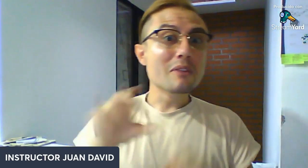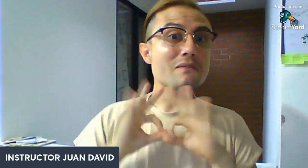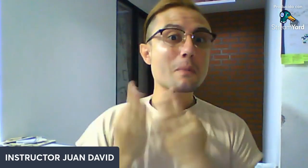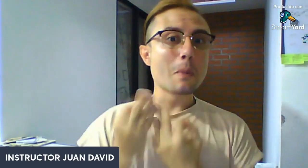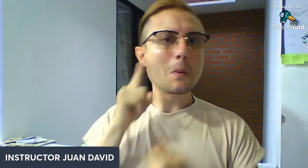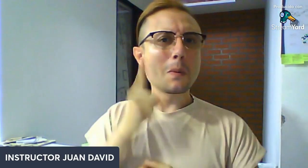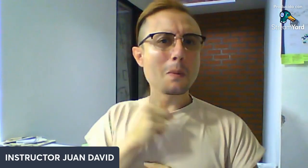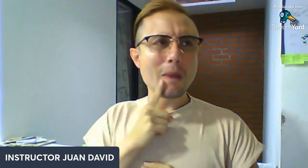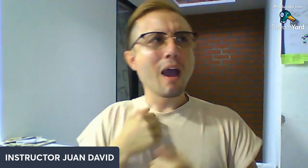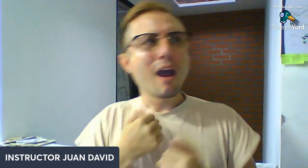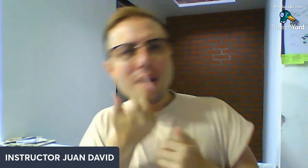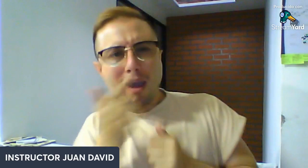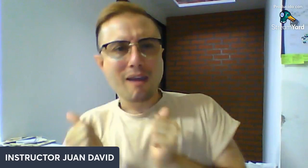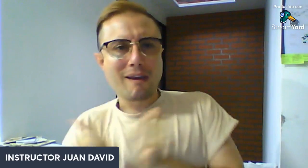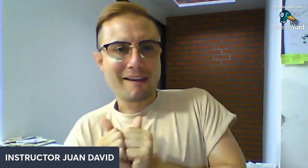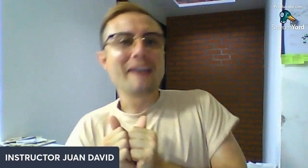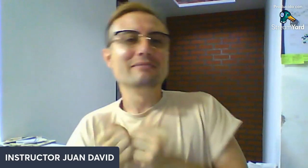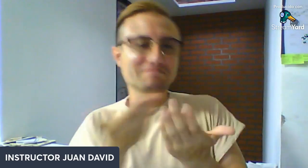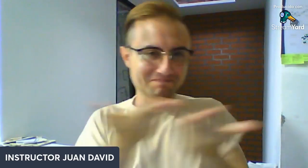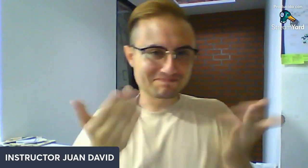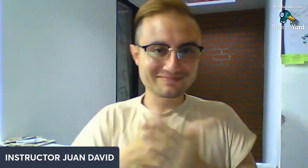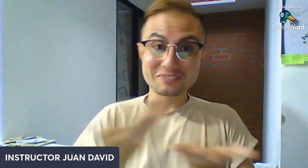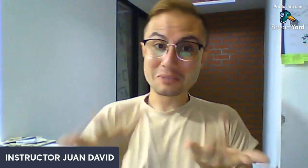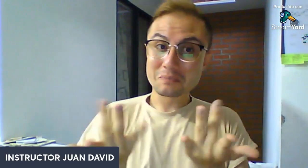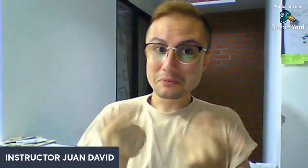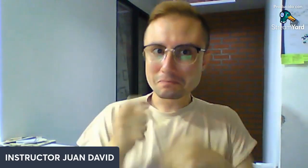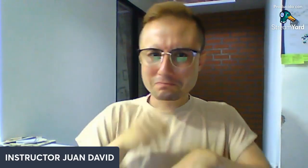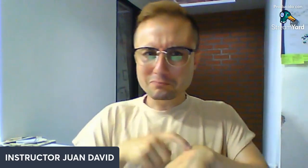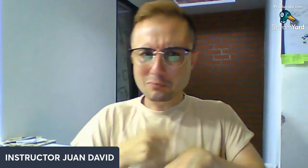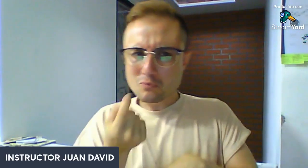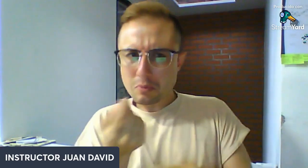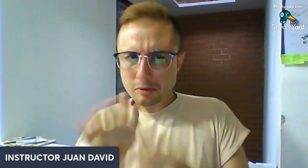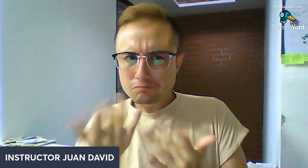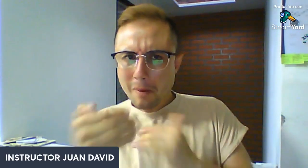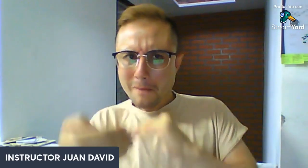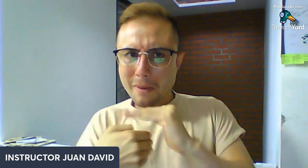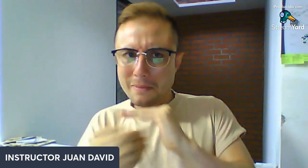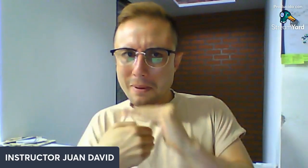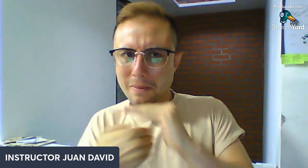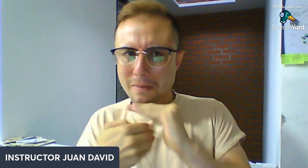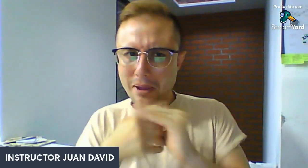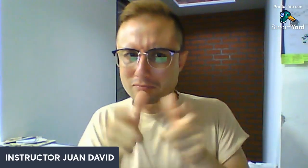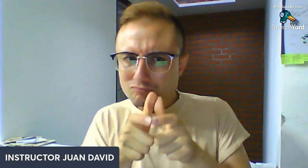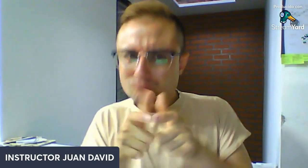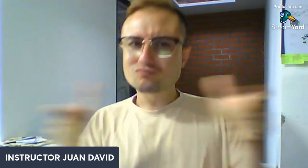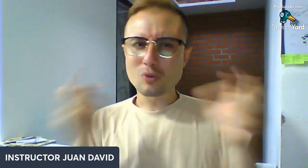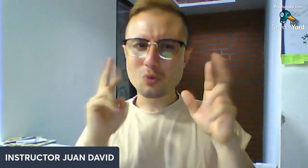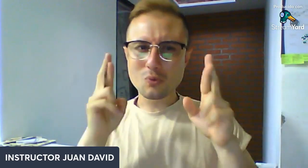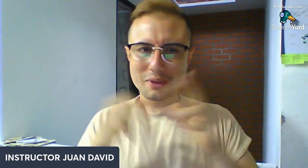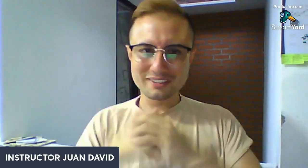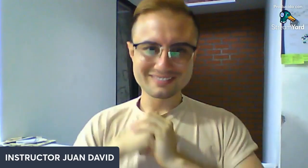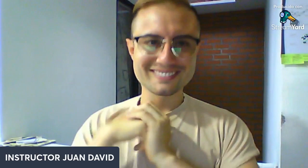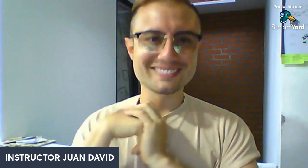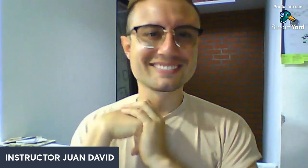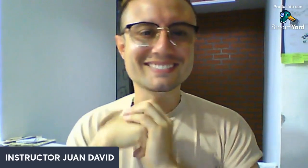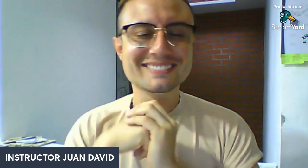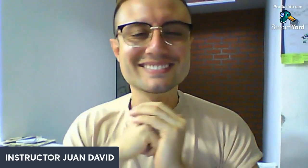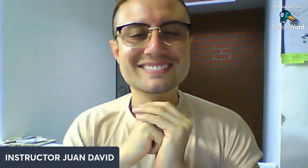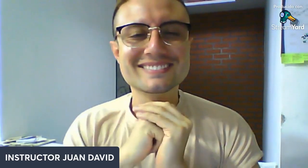Valencia para ustedes como oyentes y también por si tienen algún familiar sordo, para que se puedan comunicar. Voy a